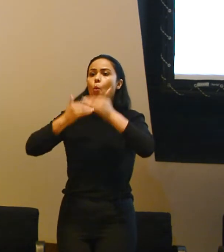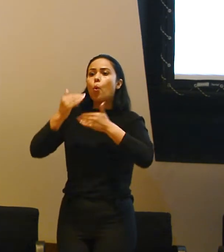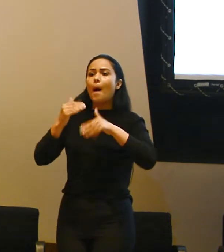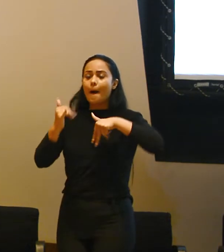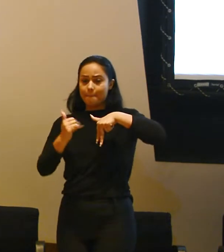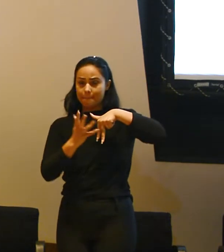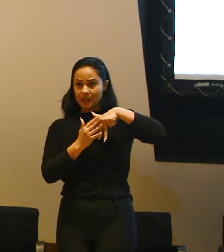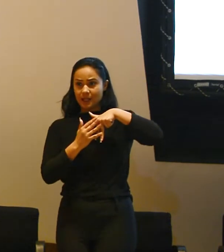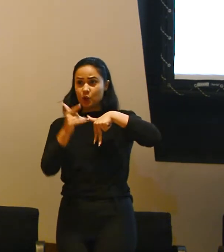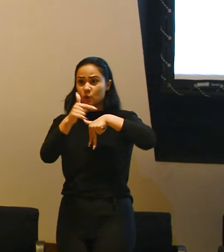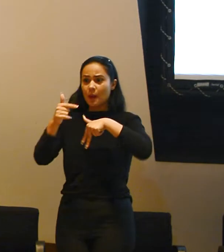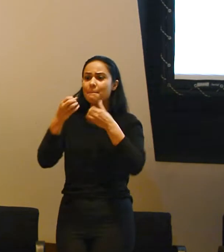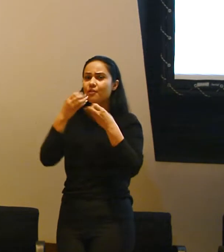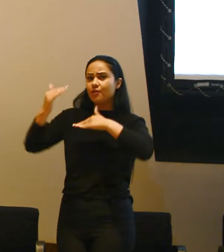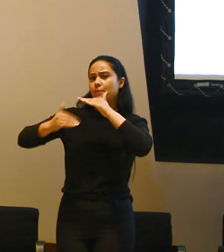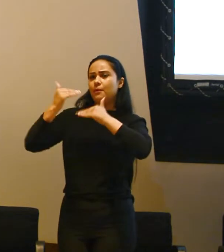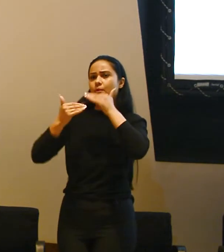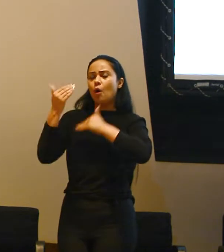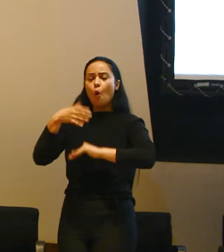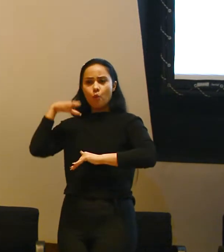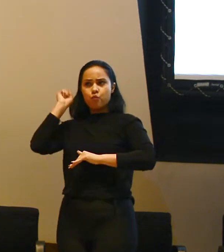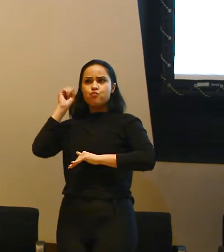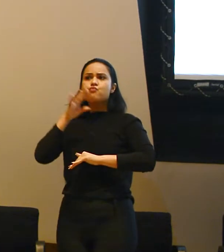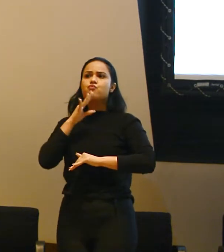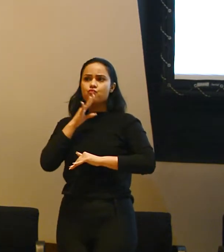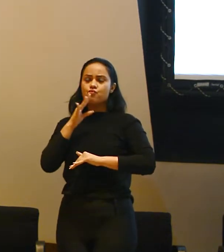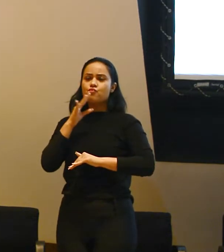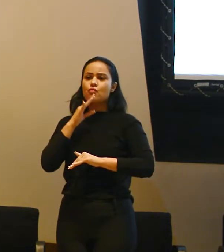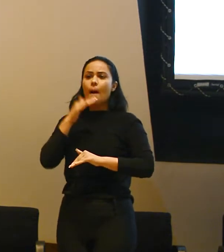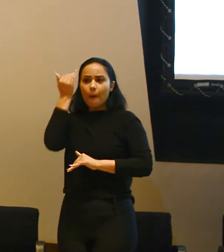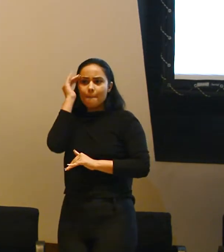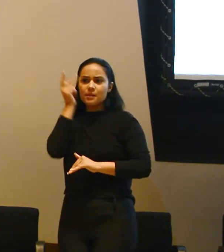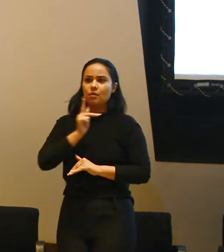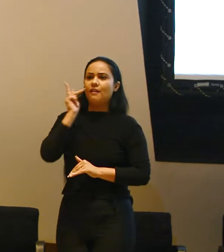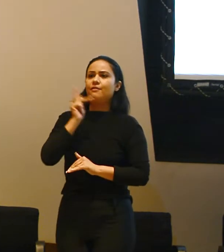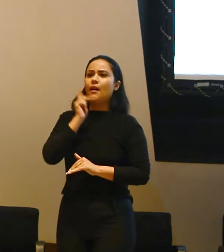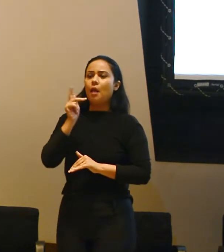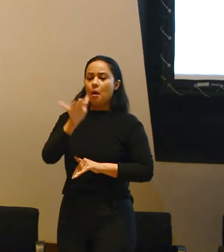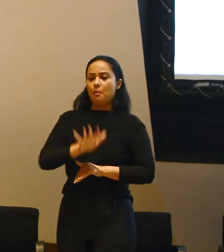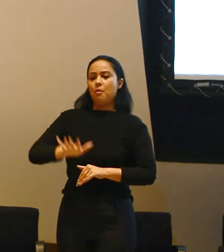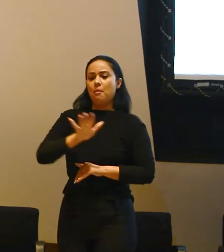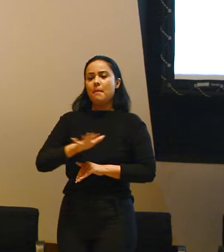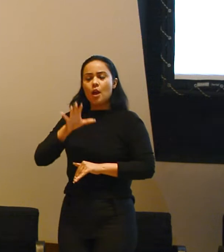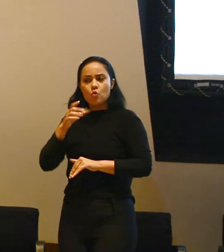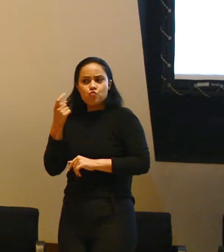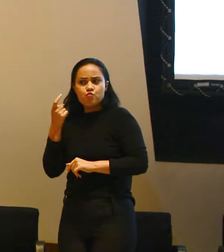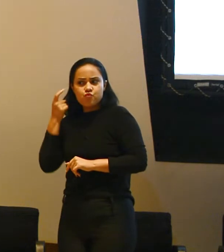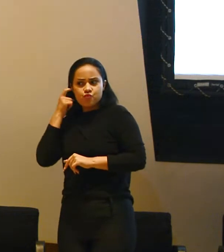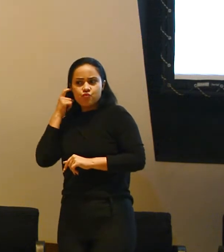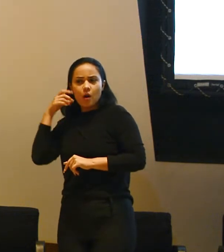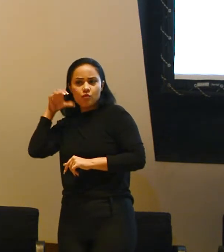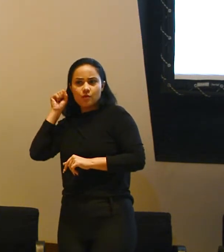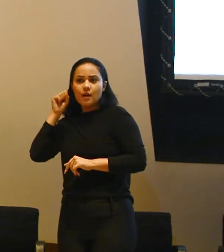tem esse benefício, nesse desempenho auditivo para fazer reconhecimento, compreensão da fala, por meio da via auditiva, ele é indicado